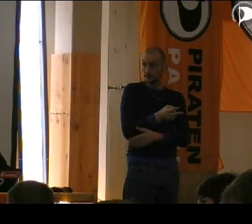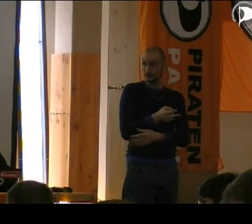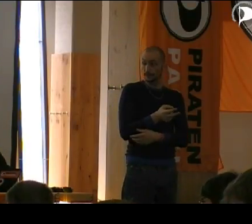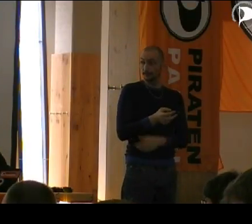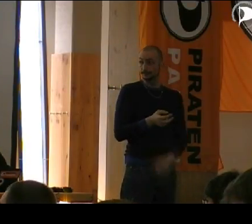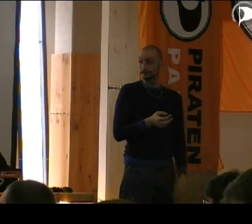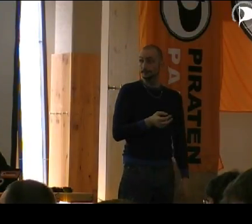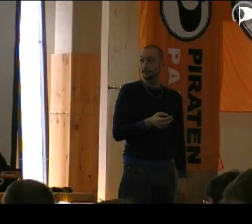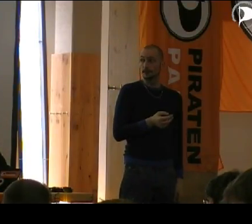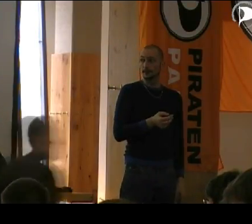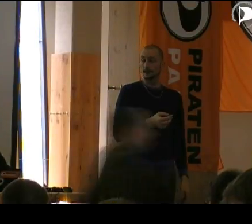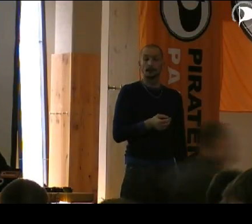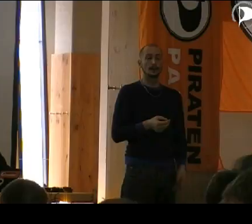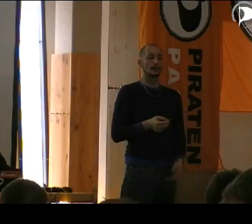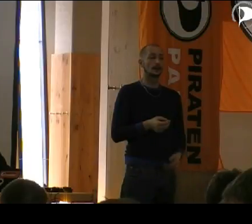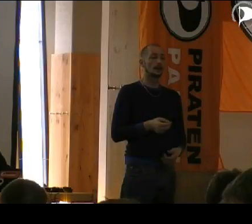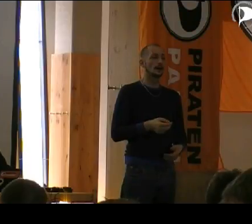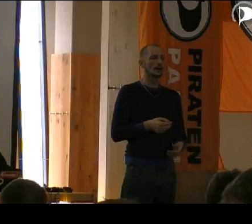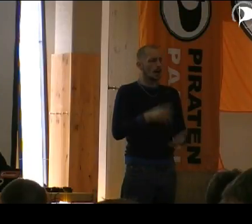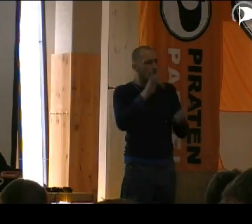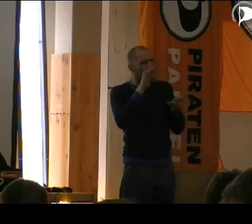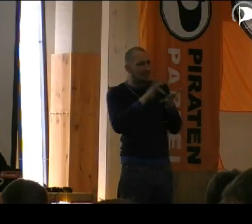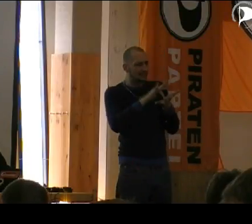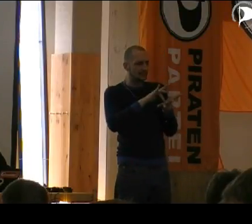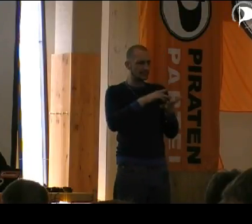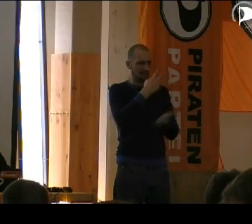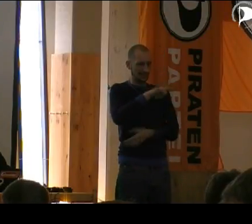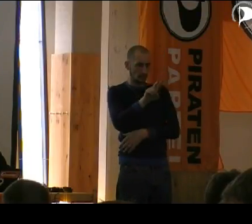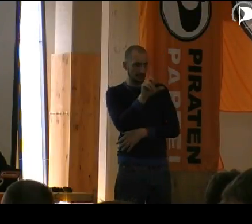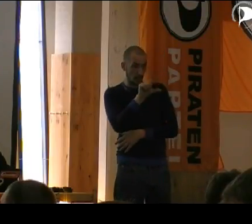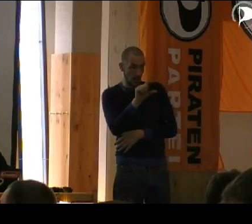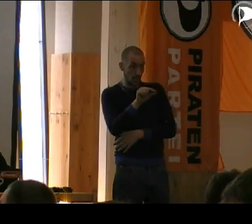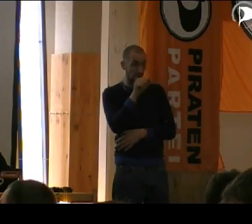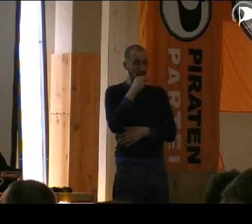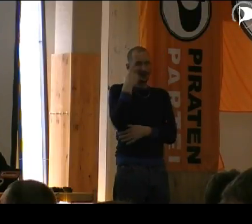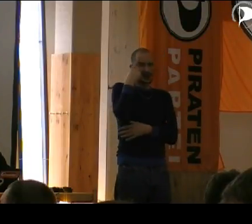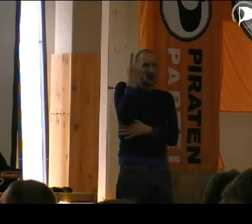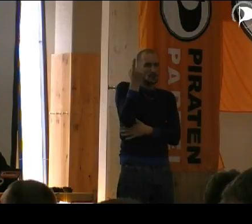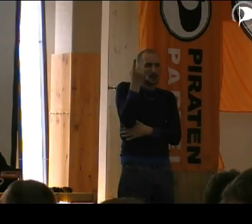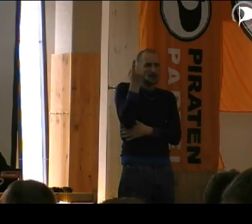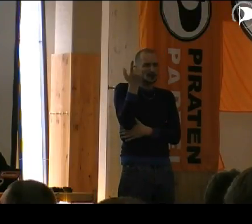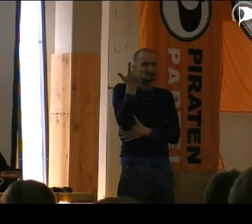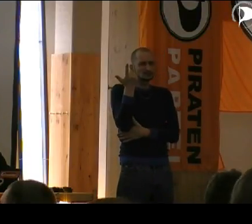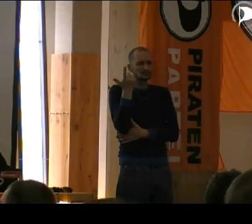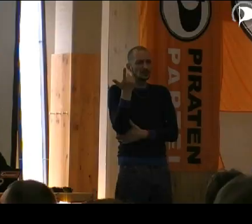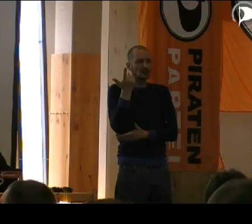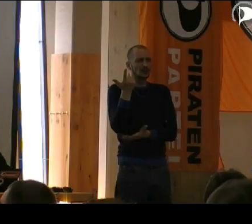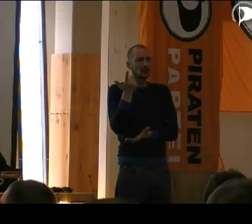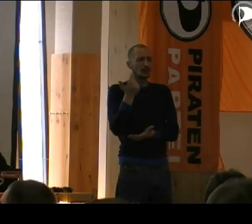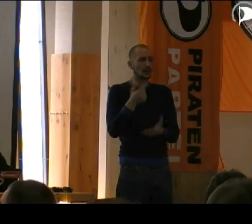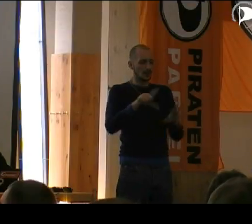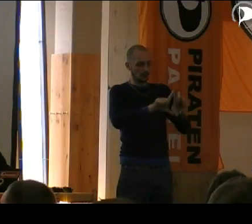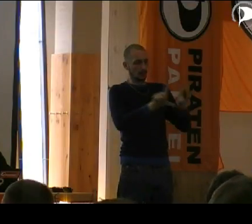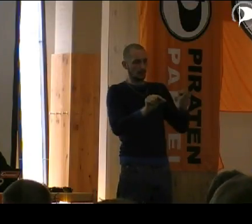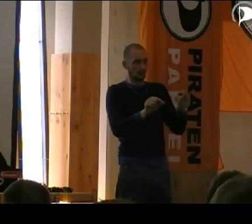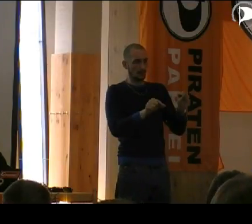die ab mitte 2011 absitzen den druck habe sind die belege noch